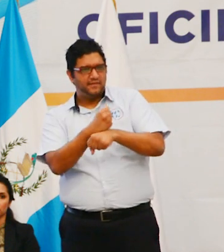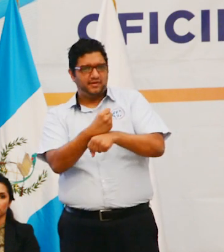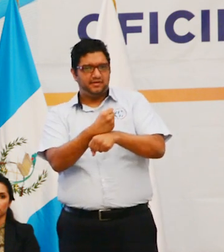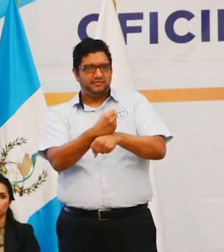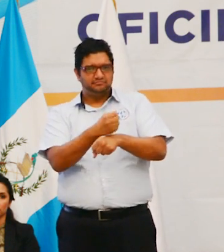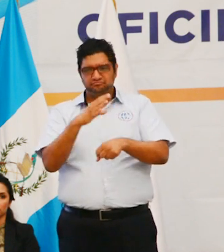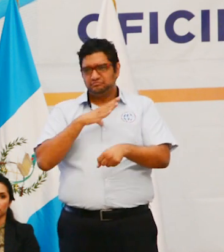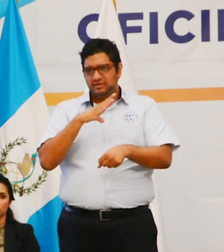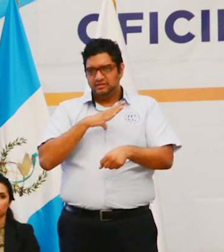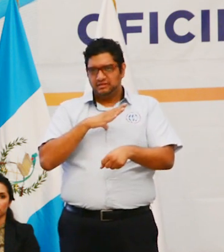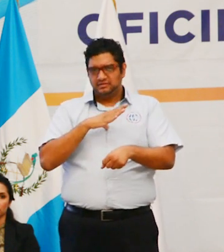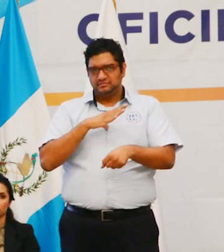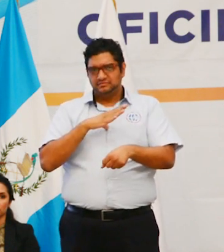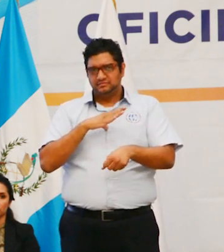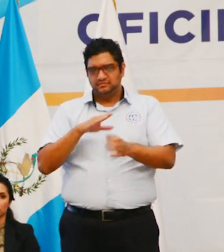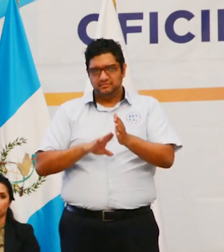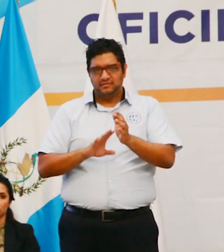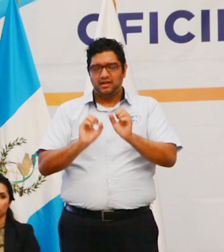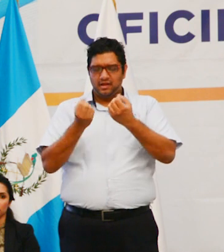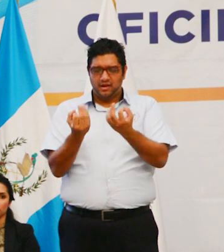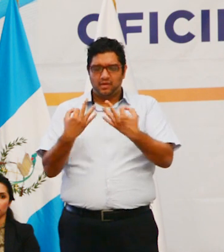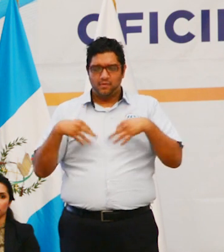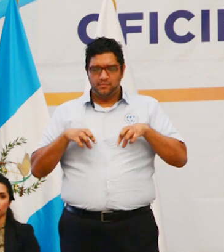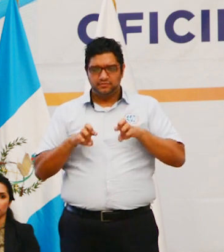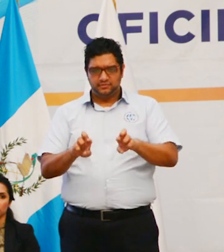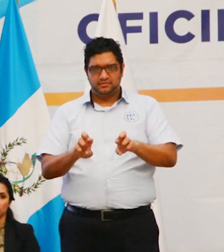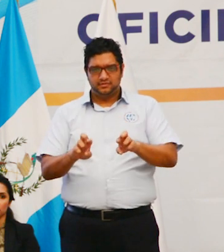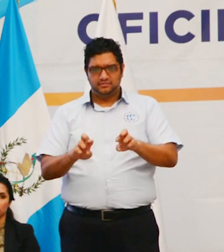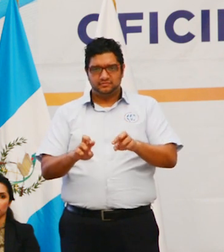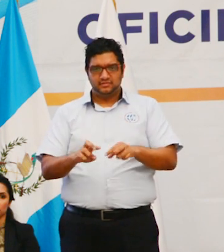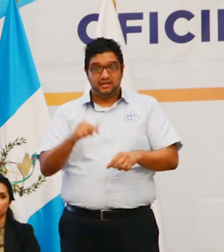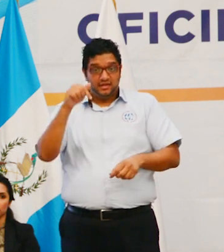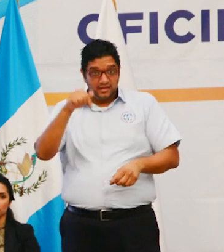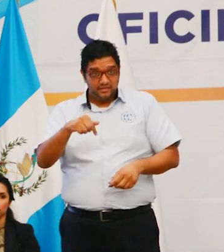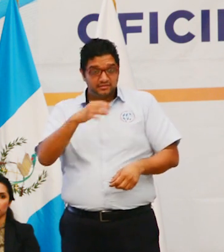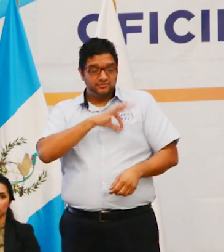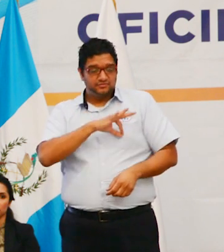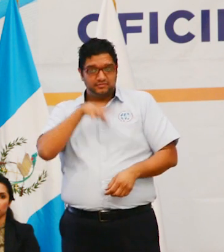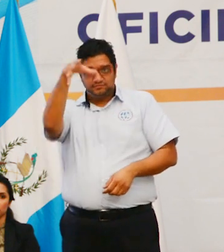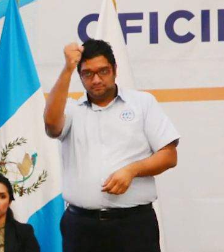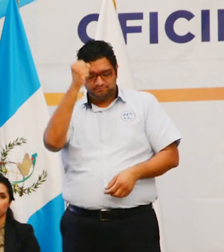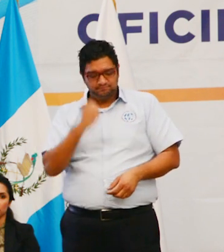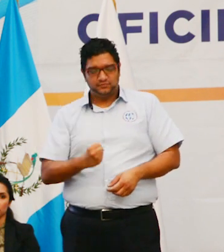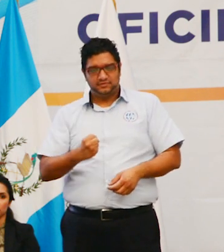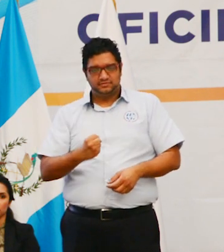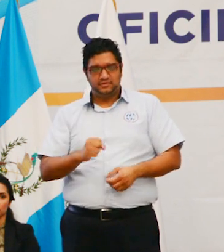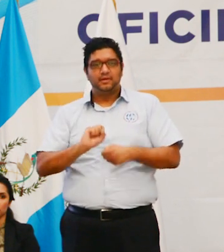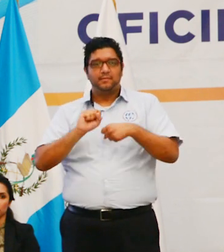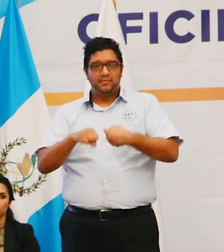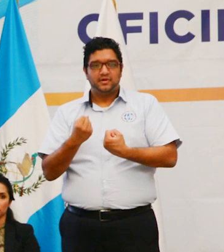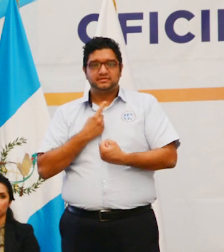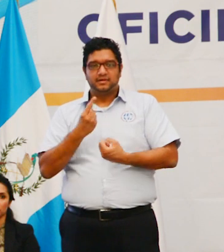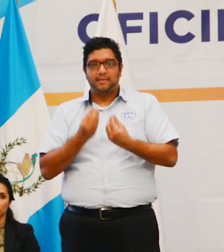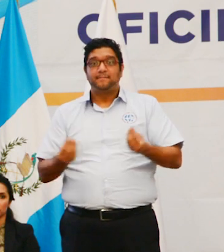la posibilidad de desenvolverse en una sociedad que está obligada a convertirse cada vez en mucho más accesible, en más